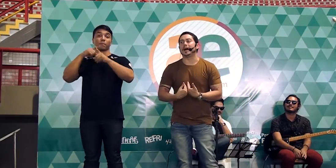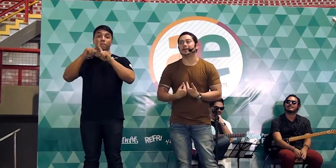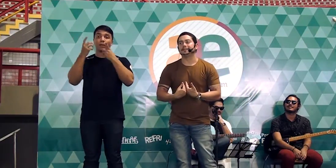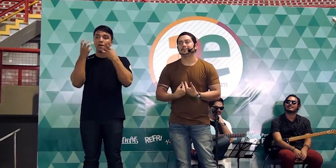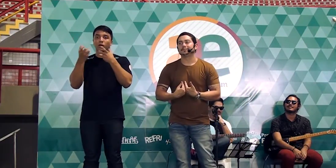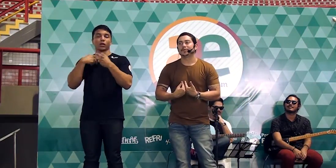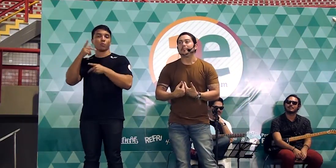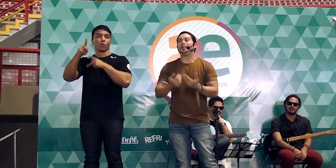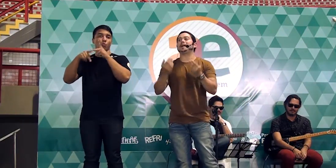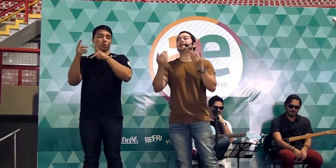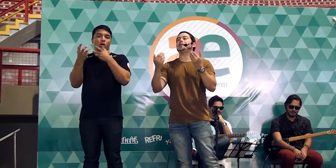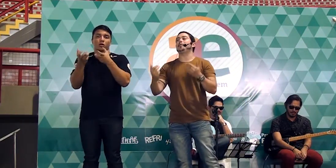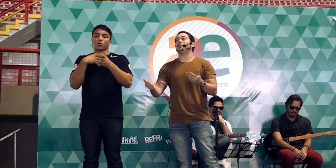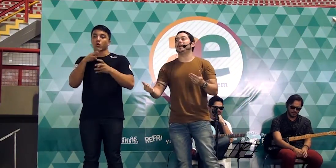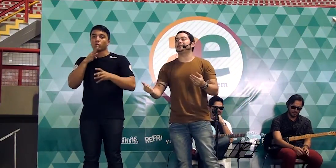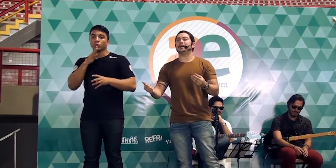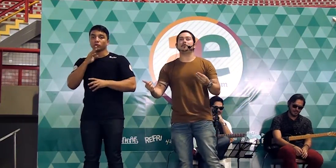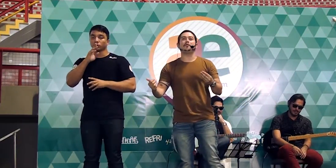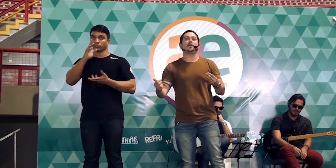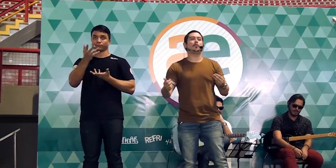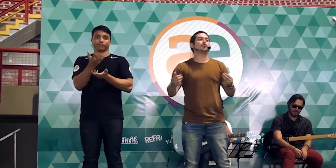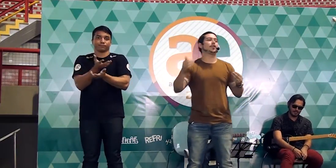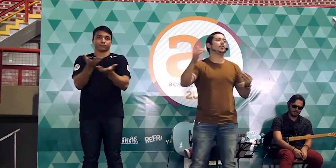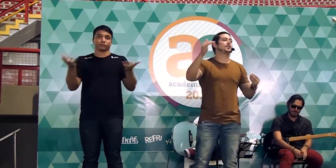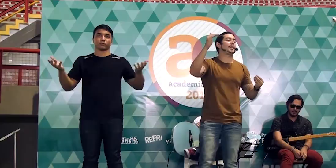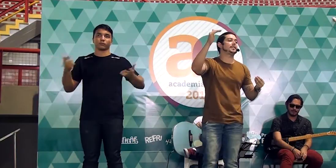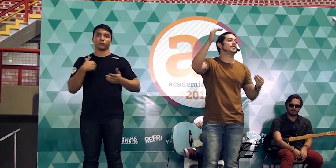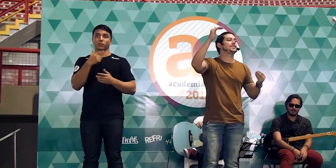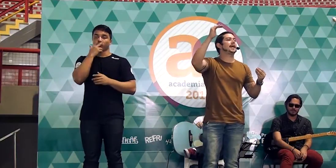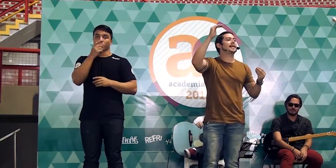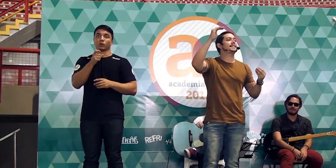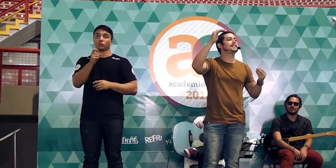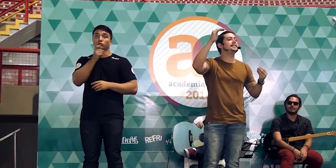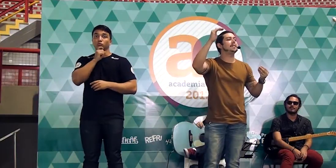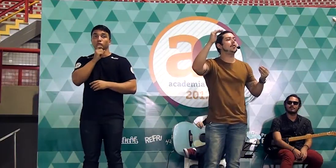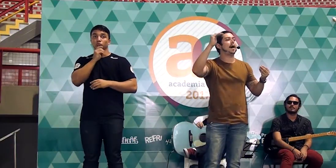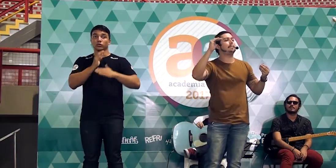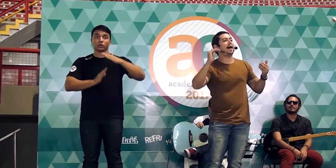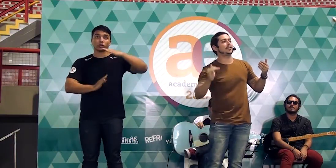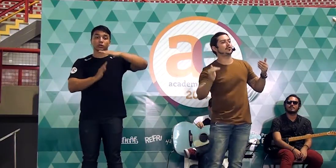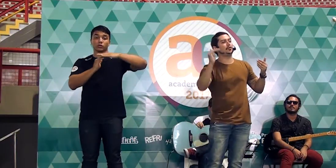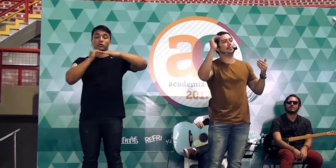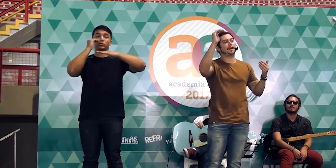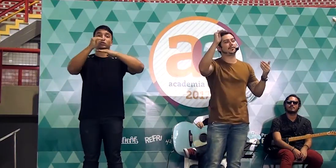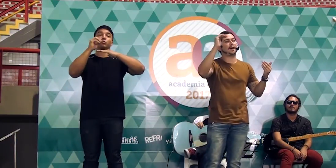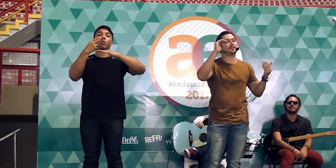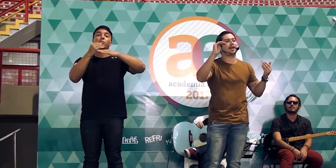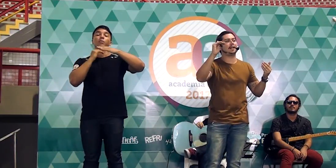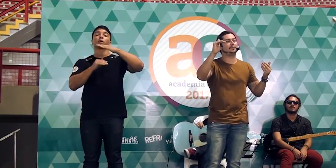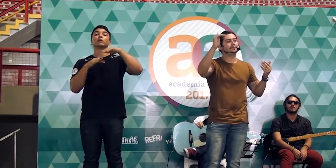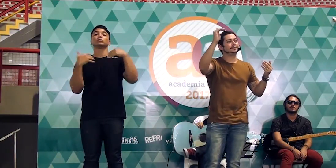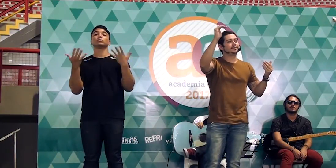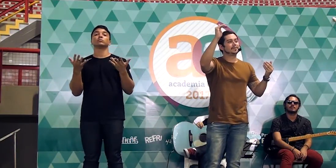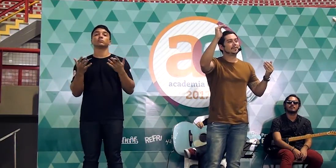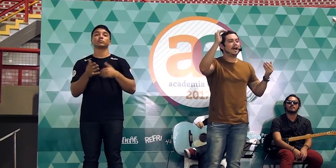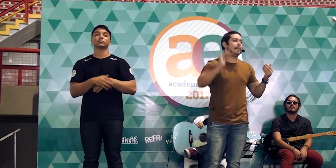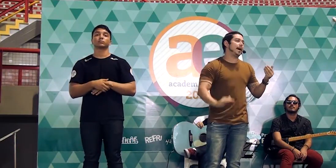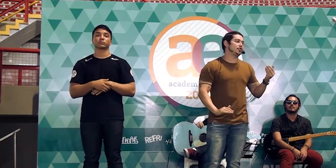ser popular? Para ganhar popularidade, o governo congelou os preços acima ou abaixo do preço